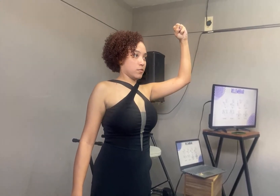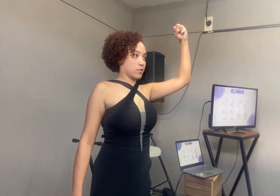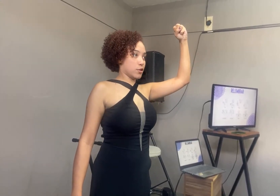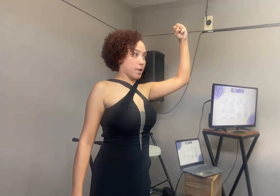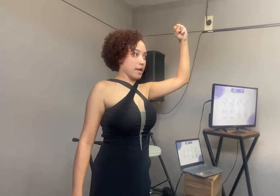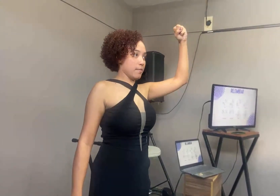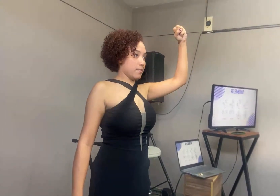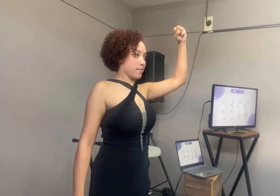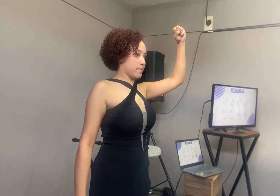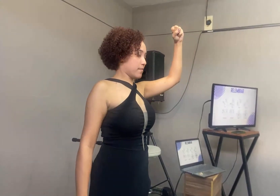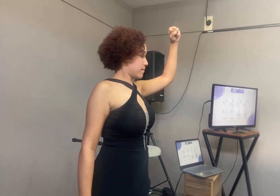Tudo bem?